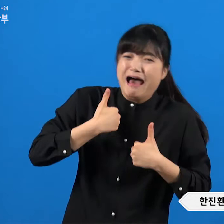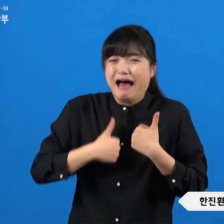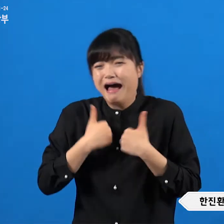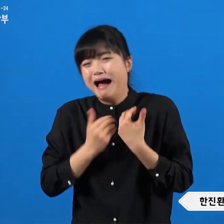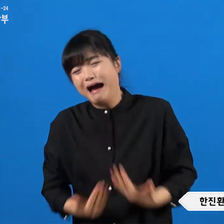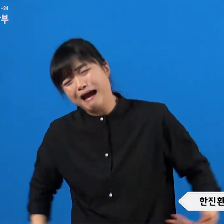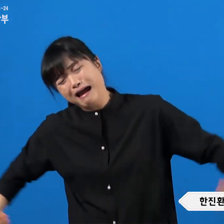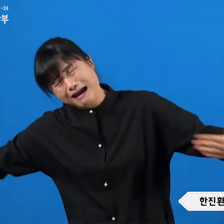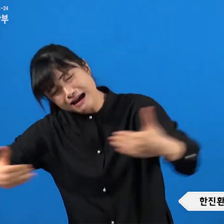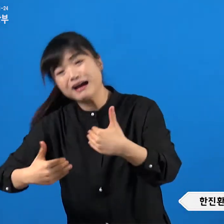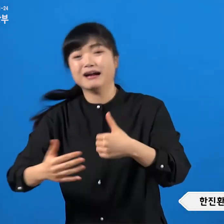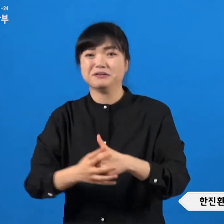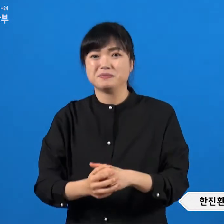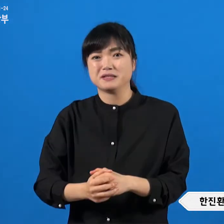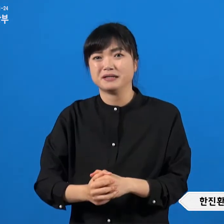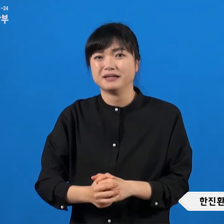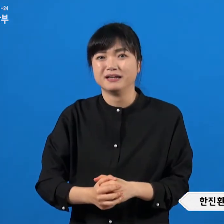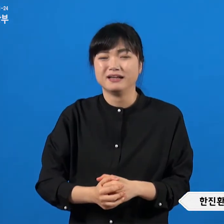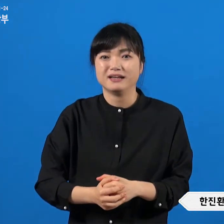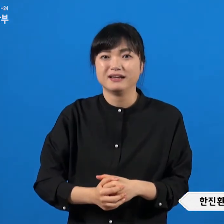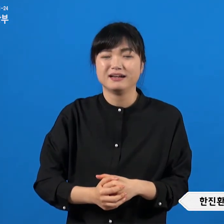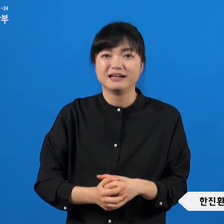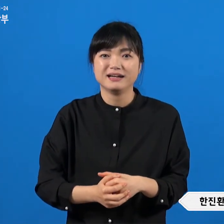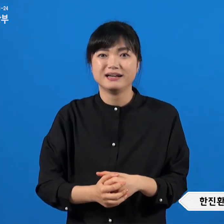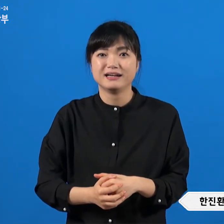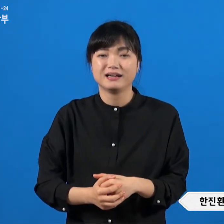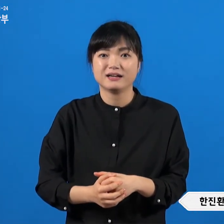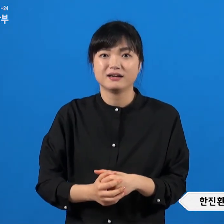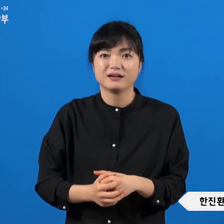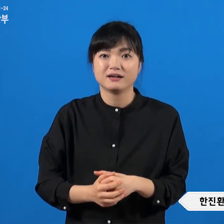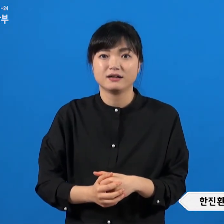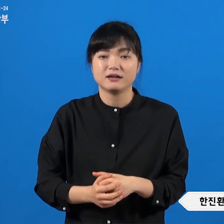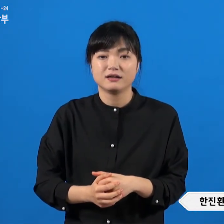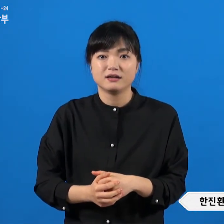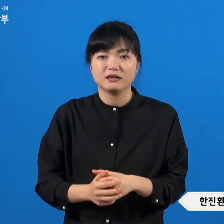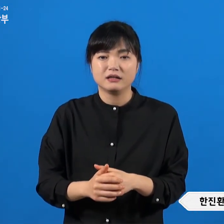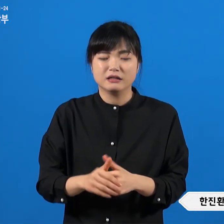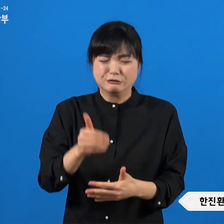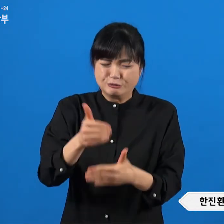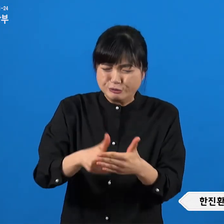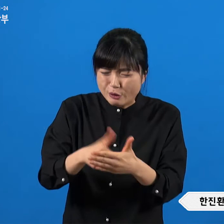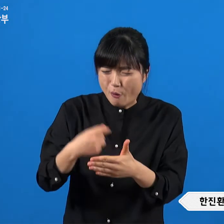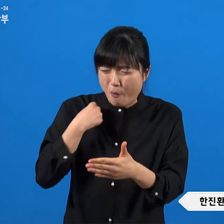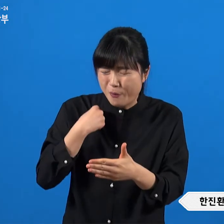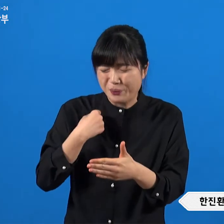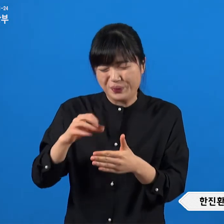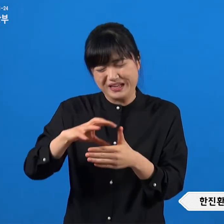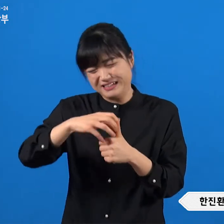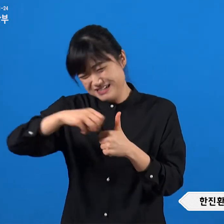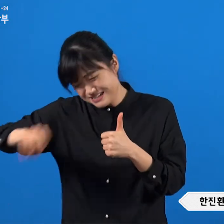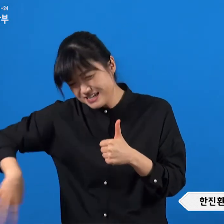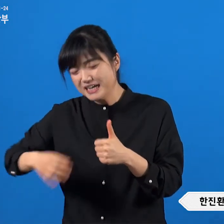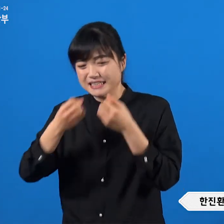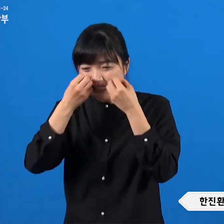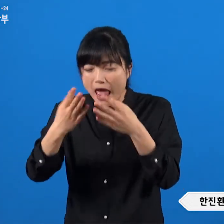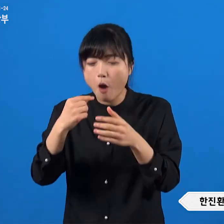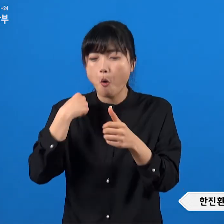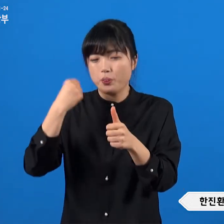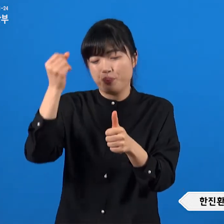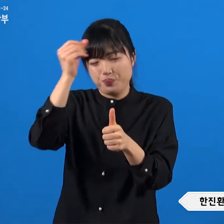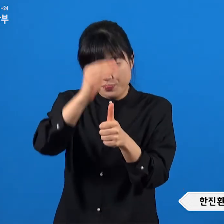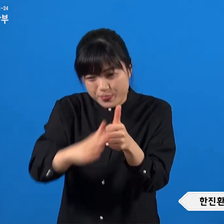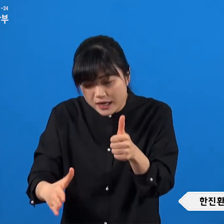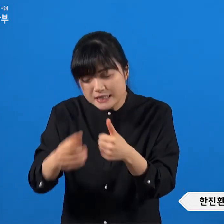줄을 몰랍니다. 그리고 헌 누더기 옷을 다 벗기고 새 옷으로 갈아입혀주고